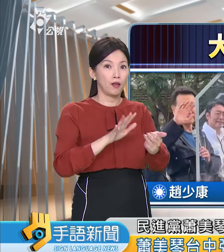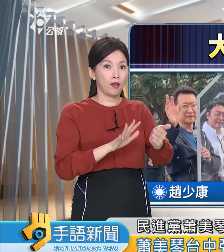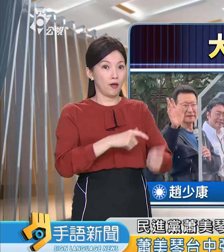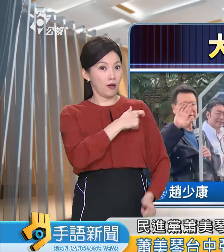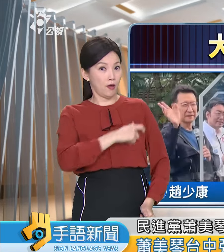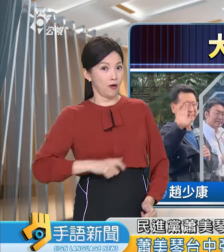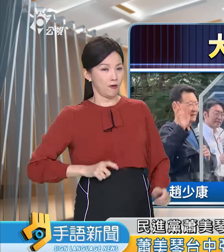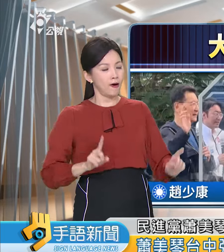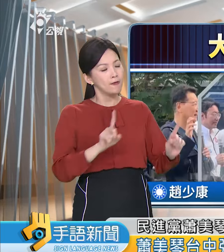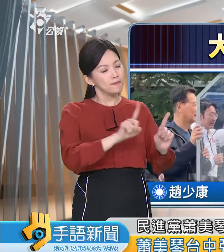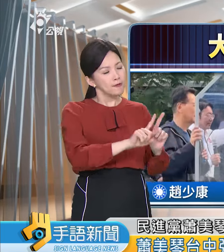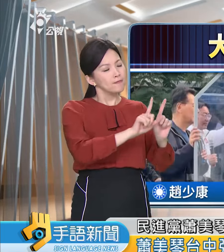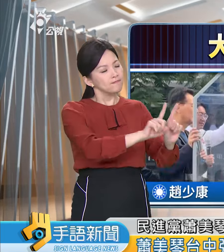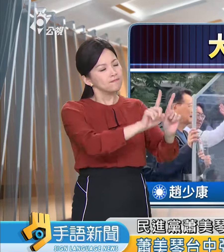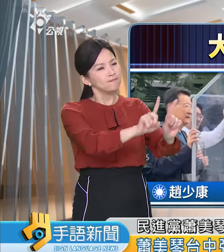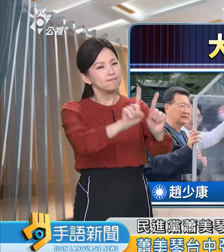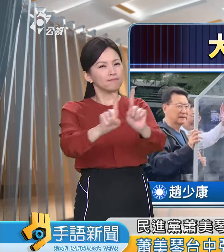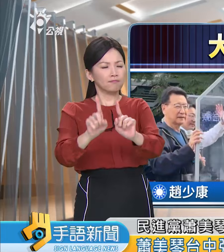候选人扫街。